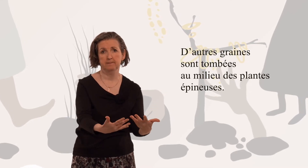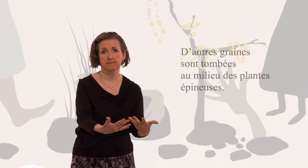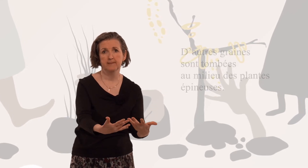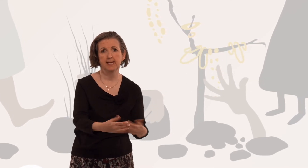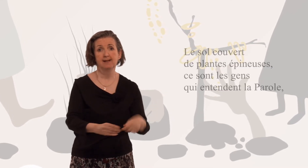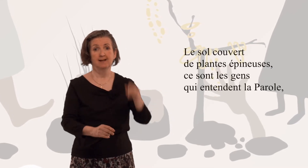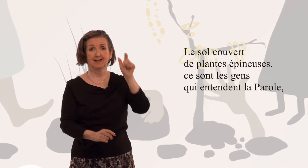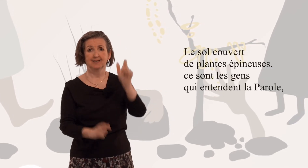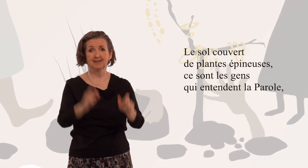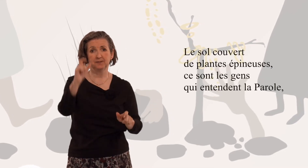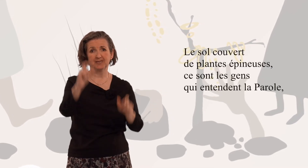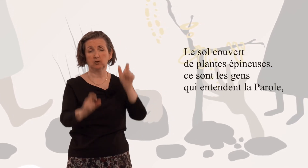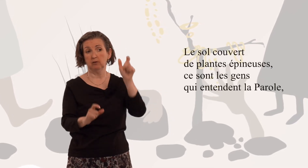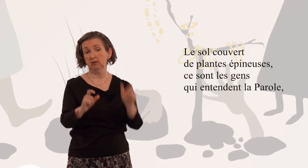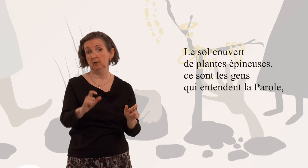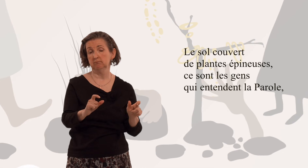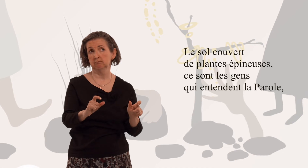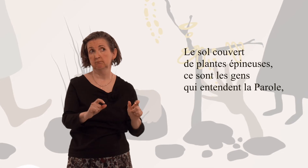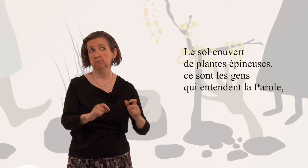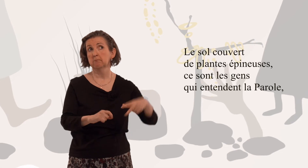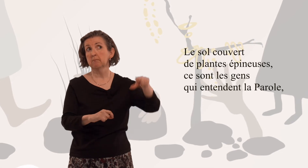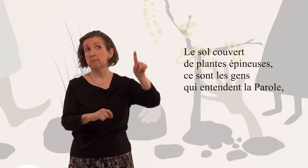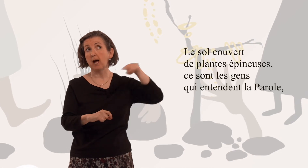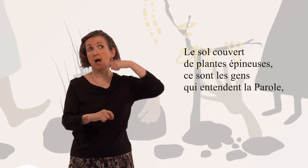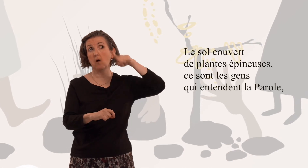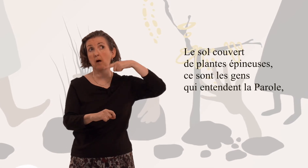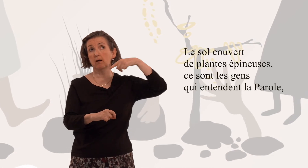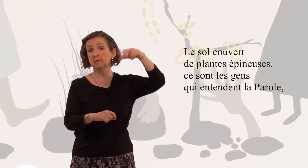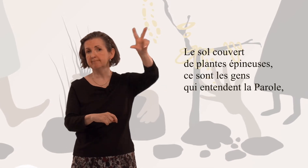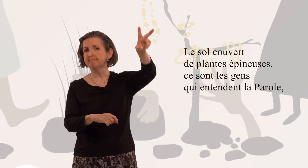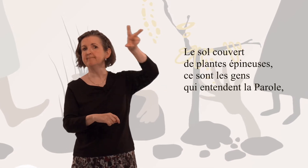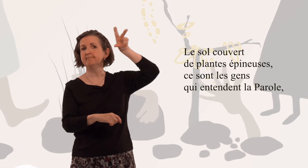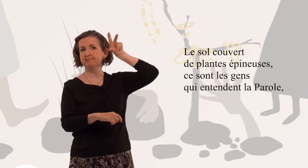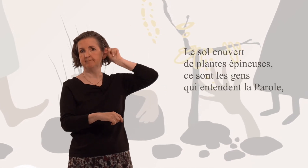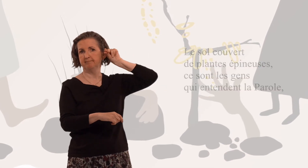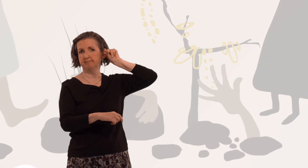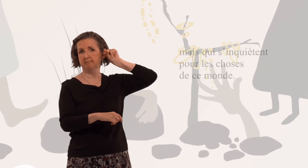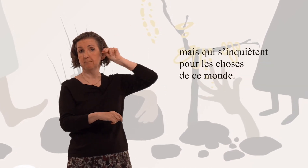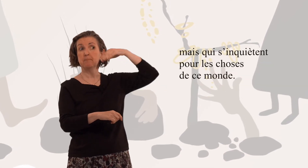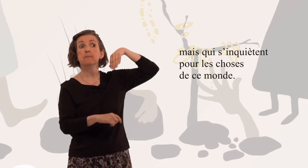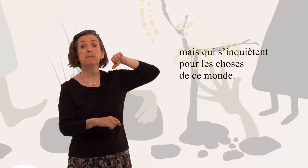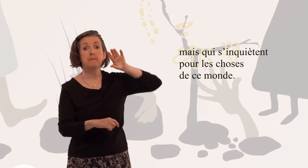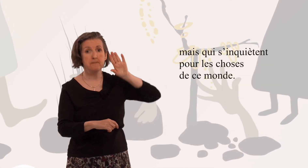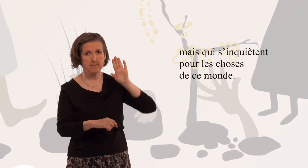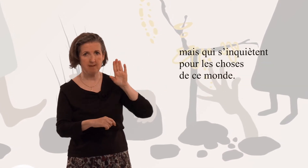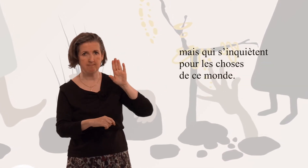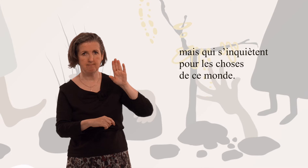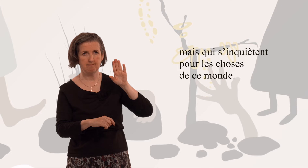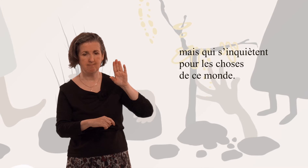Le sol couvert de plantes épineuses, ce sont les gens qui entendent la parole, mais qui